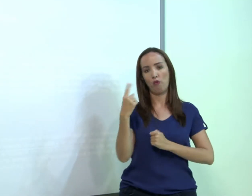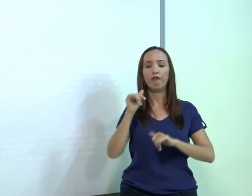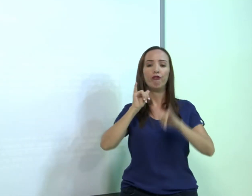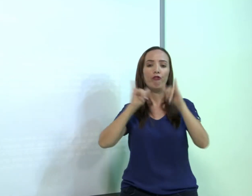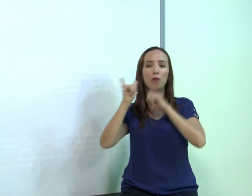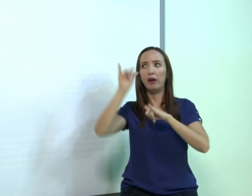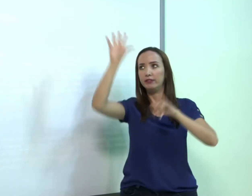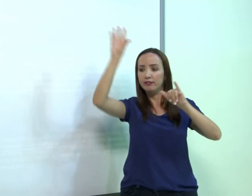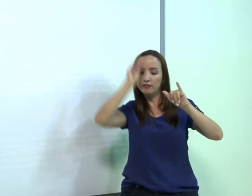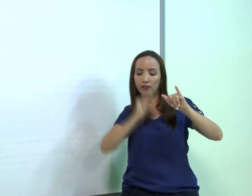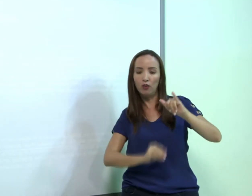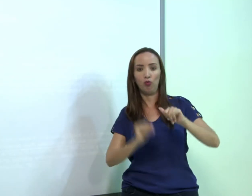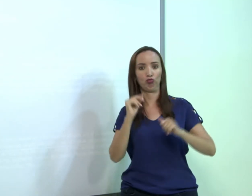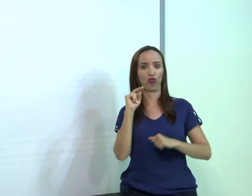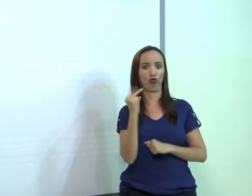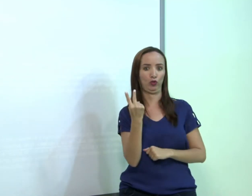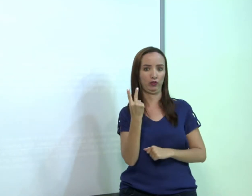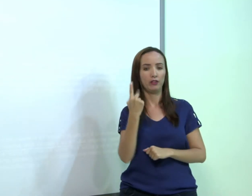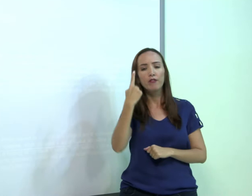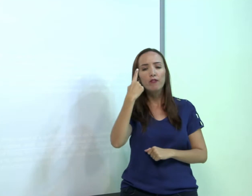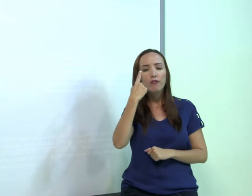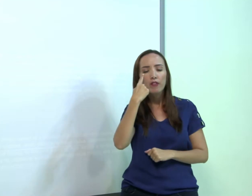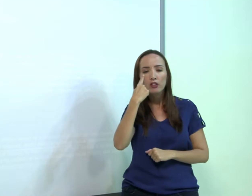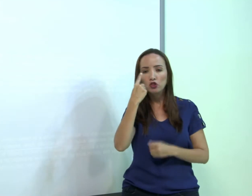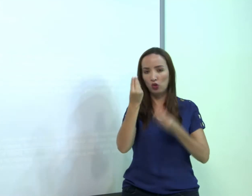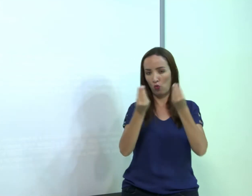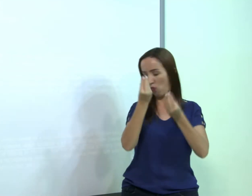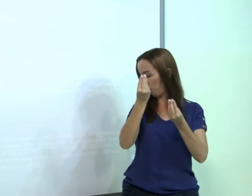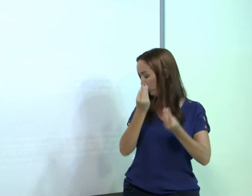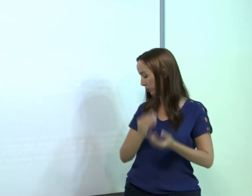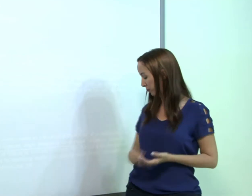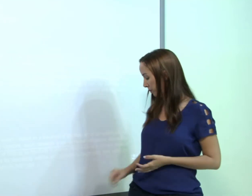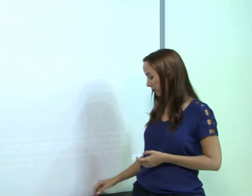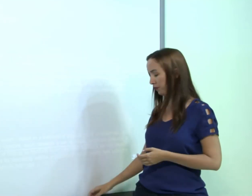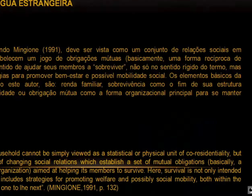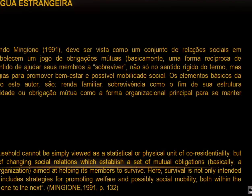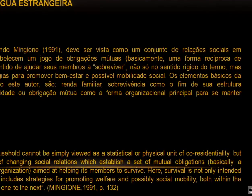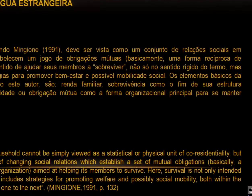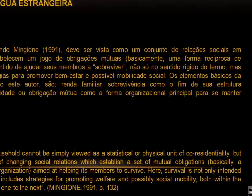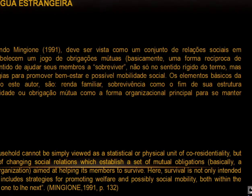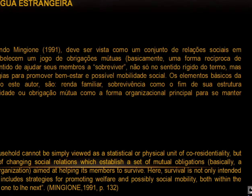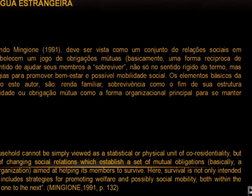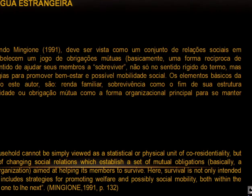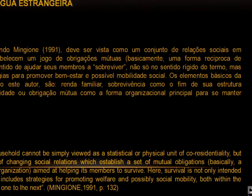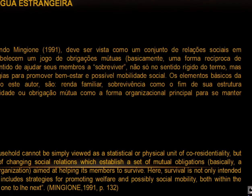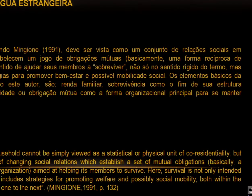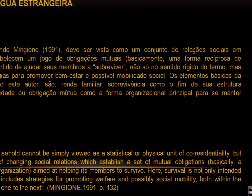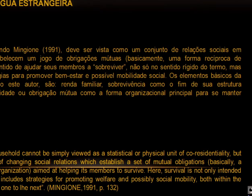informação. Coloca-se o 1 lá em cima, o 1 lá embaixo. 2 lá em cima, 2 lá embaixo.